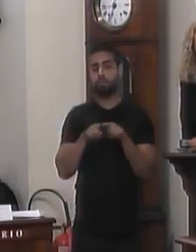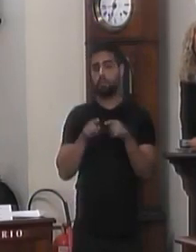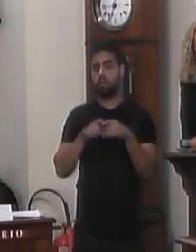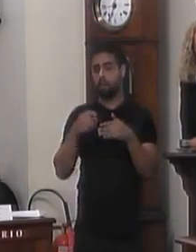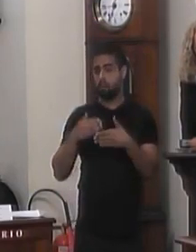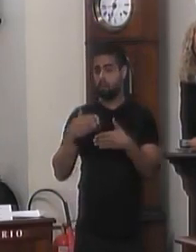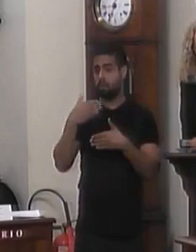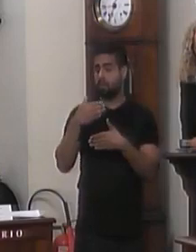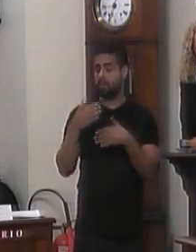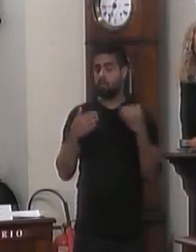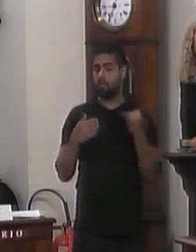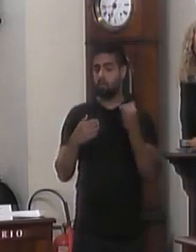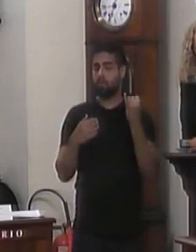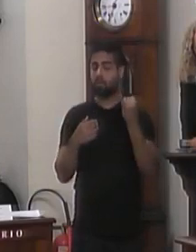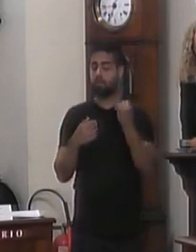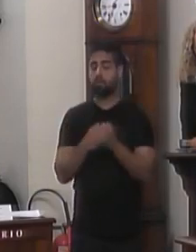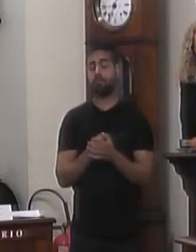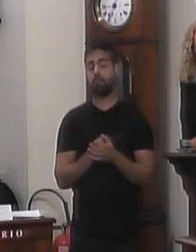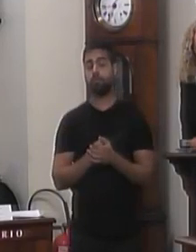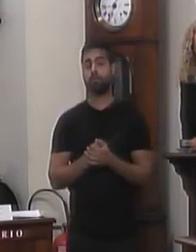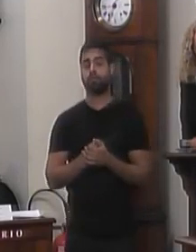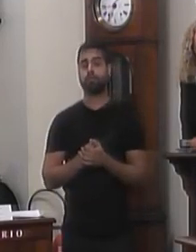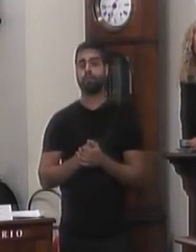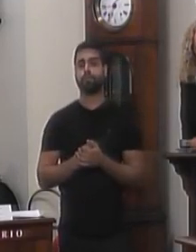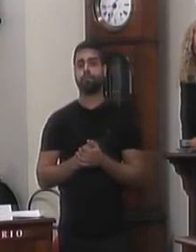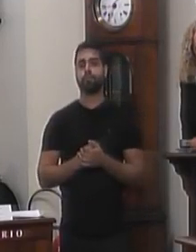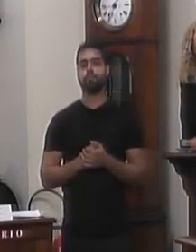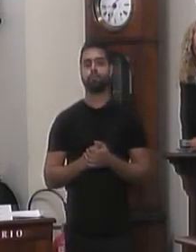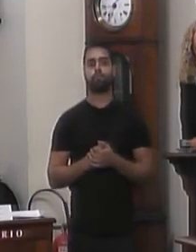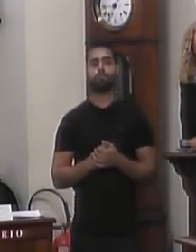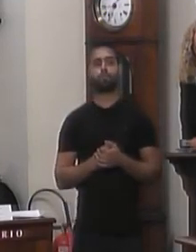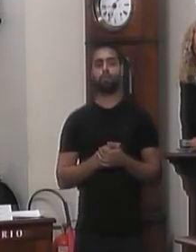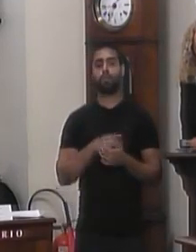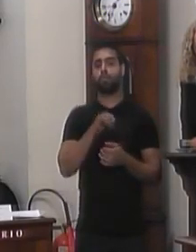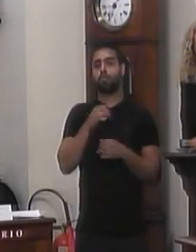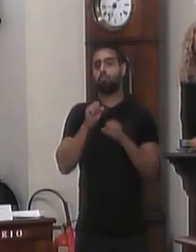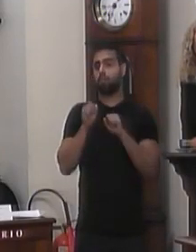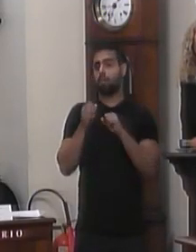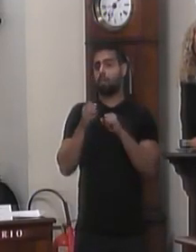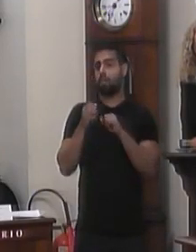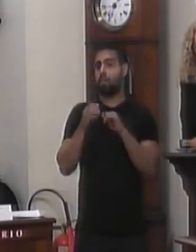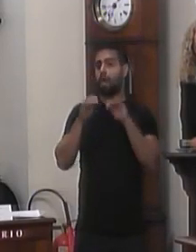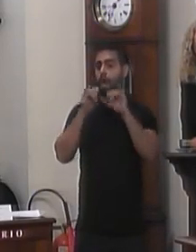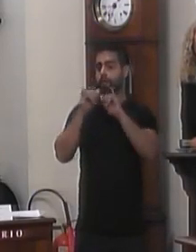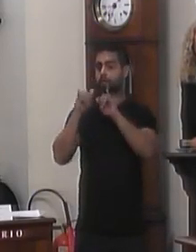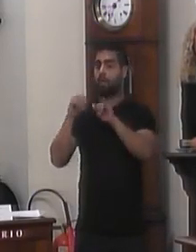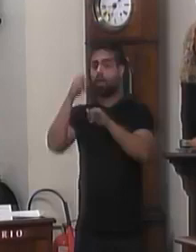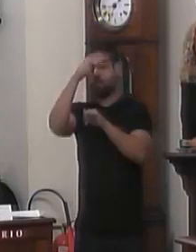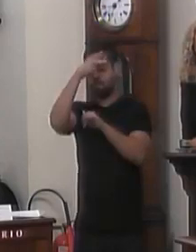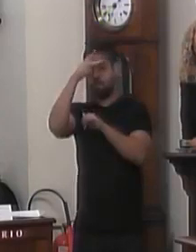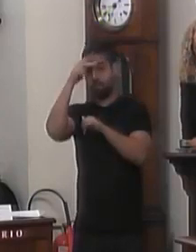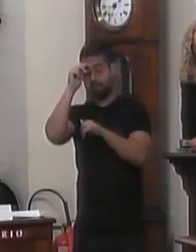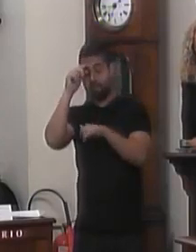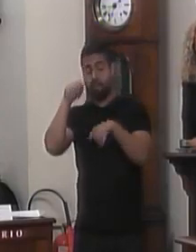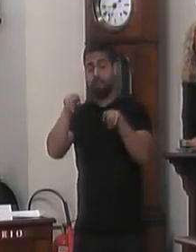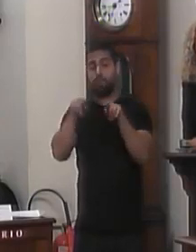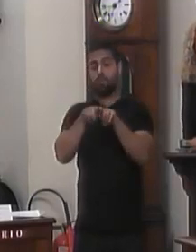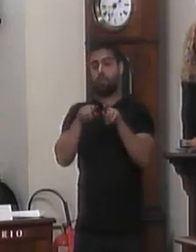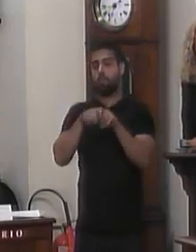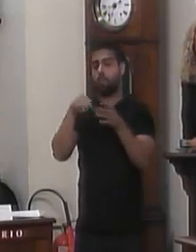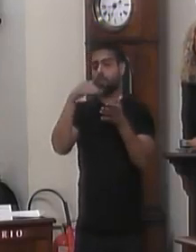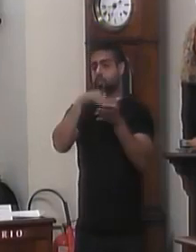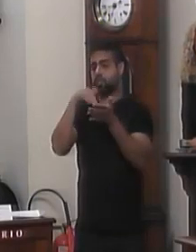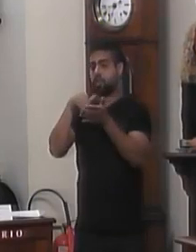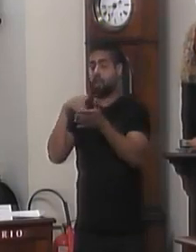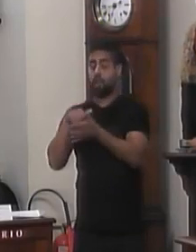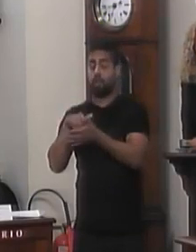passo muito importante, né? De qualquer forma, se puder transmitir isso ao prefeito e até as outras